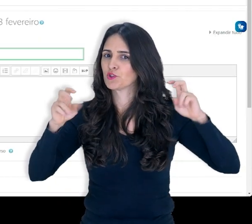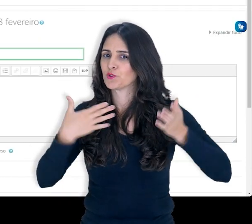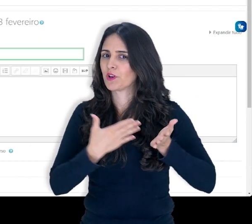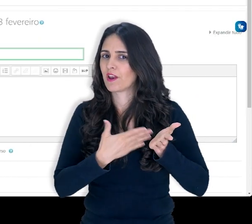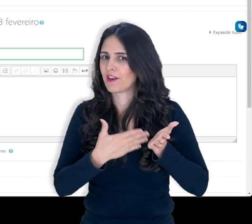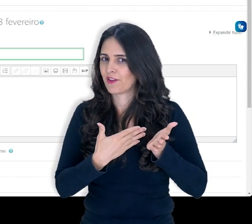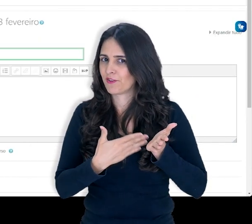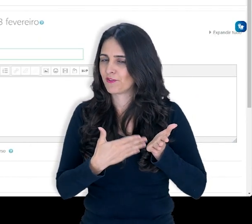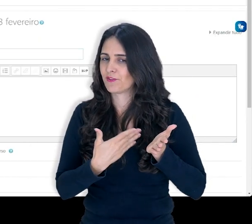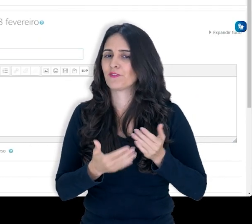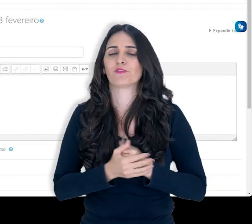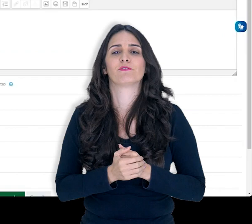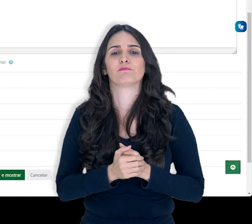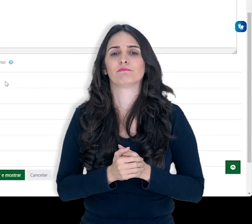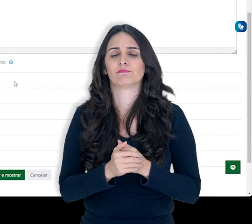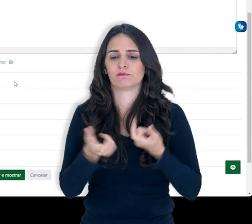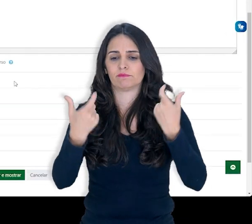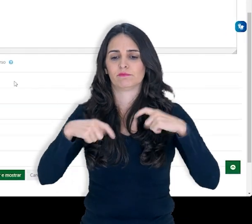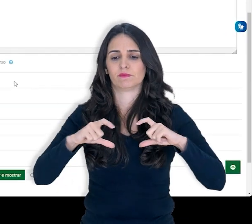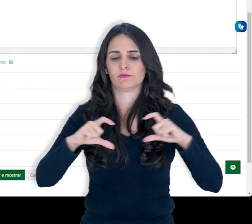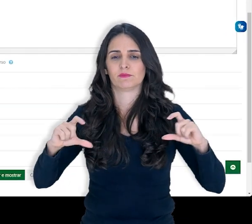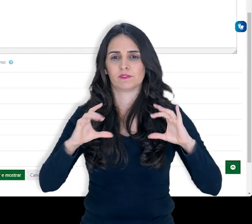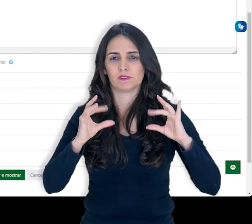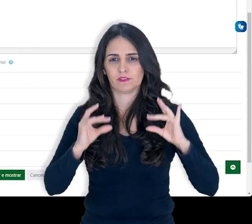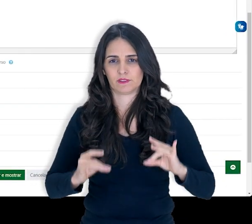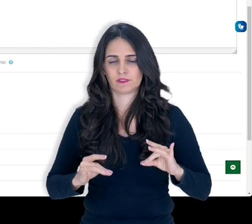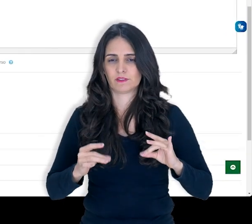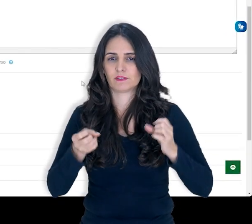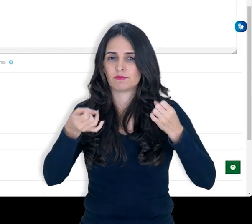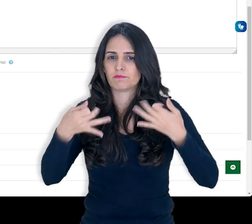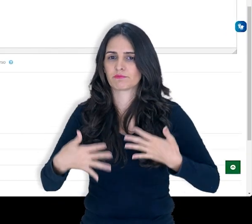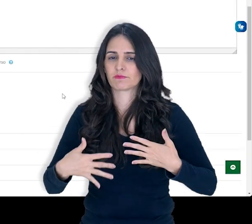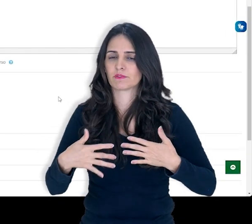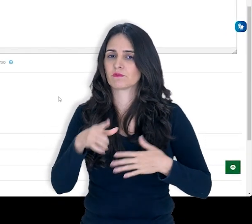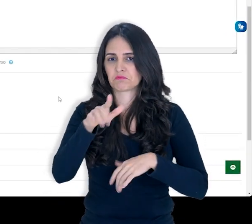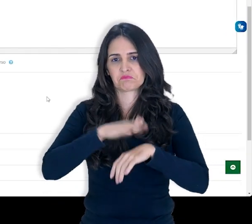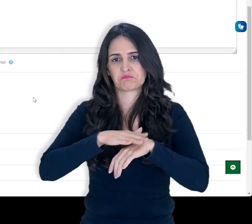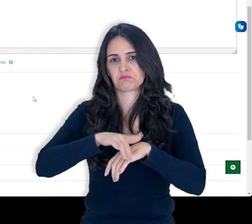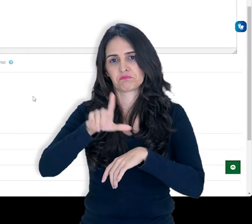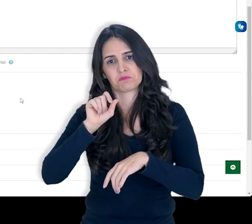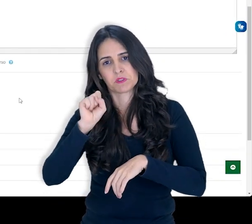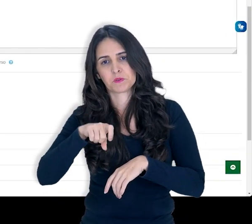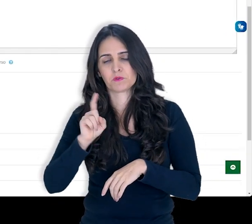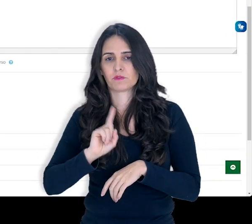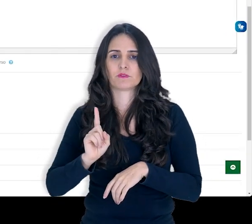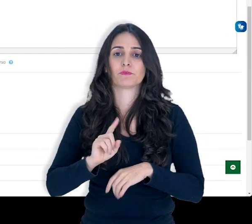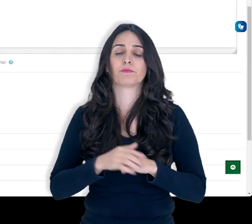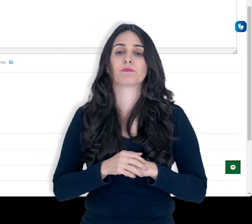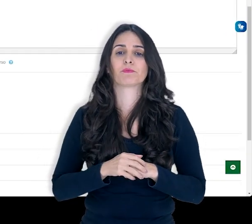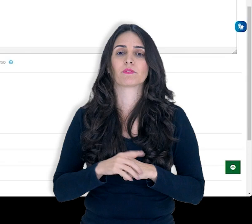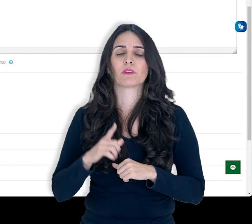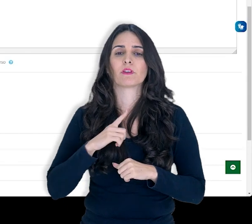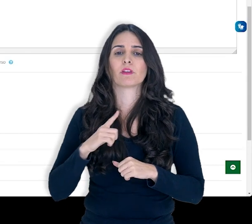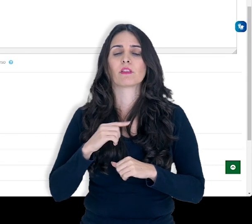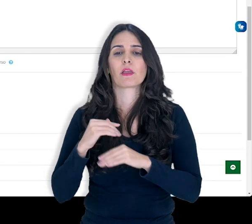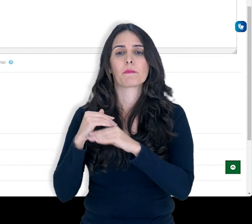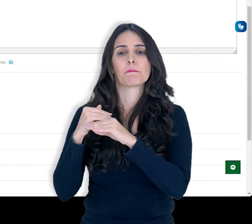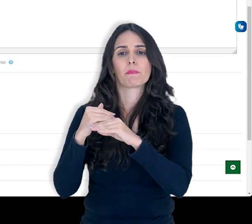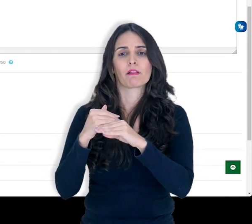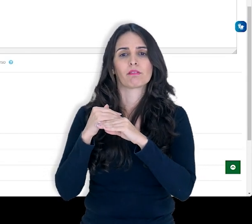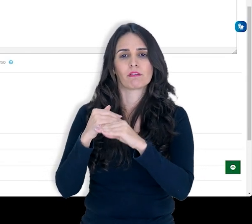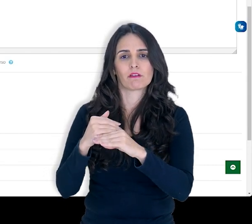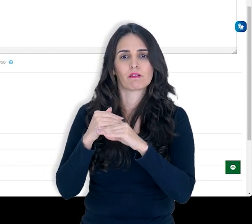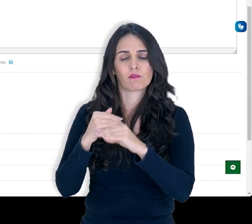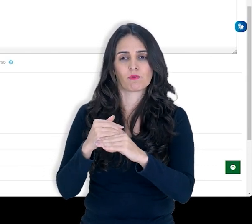livro a descrição é opcional a configuração de aparência vem por padrão números e